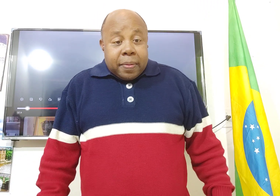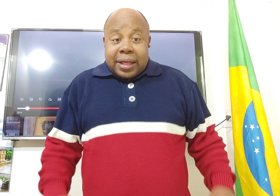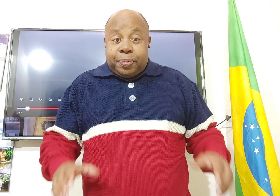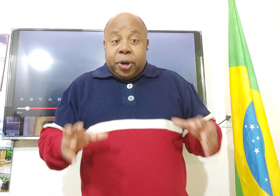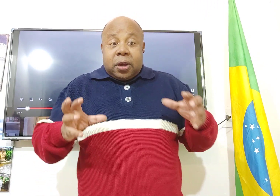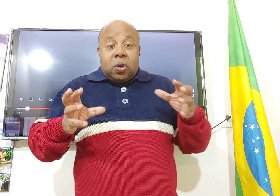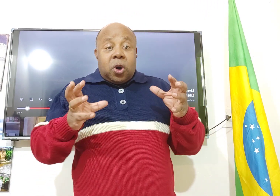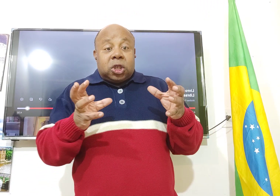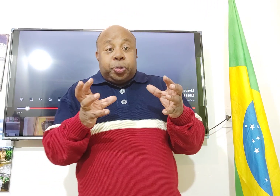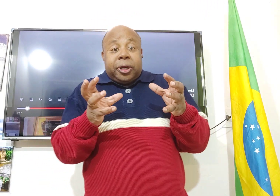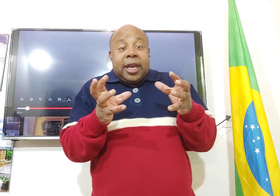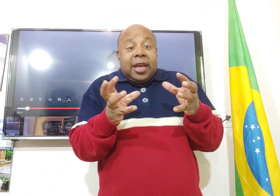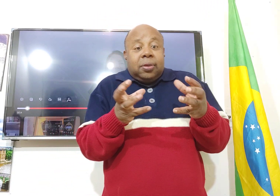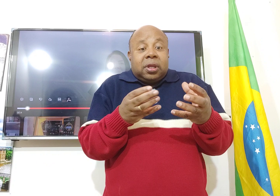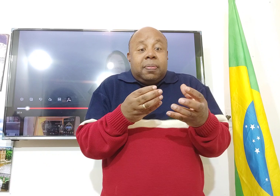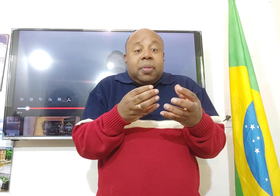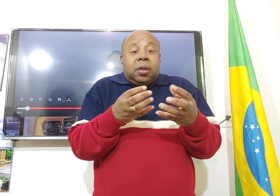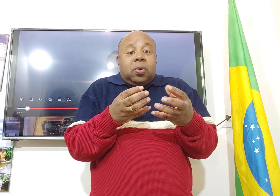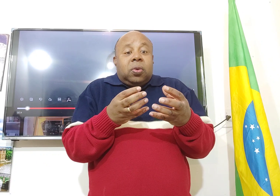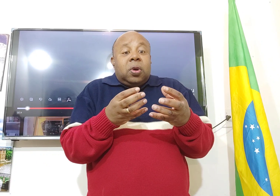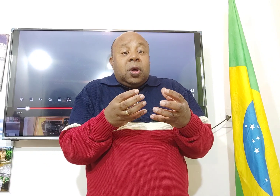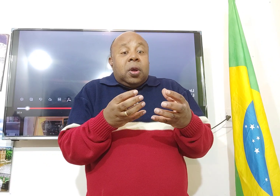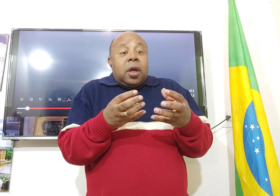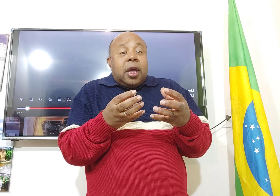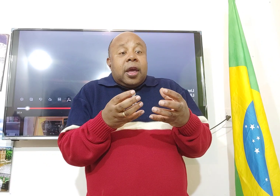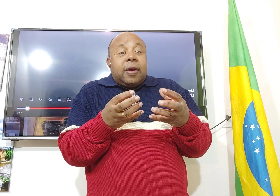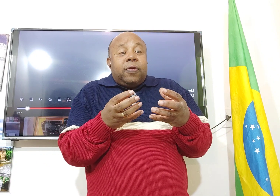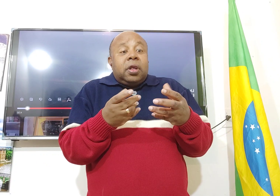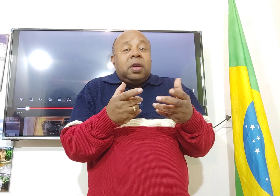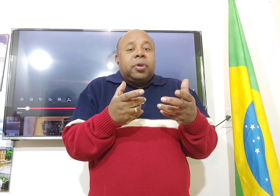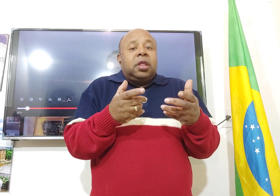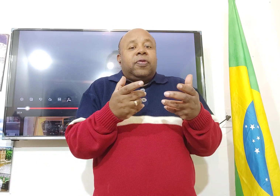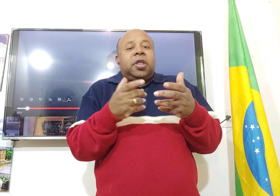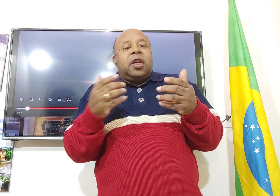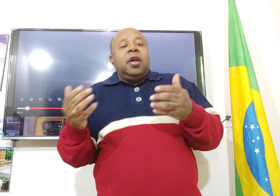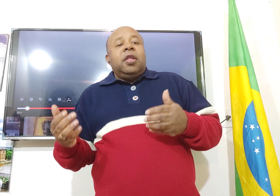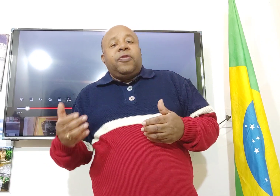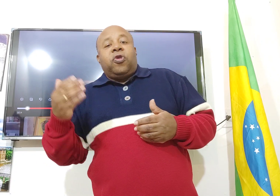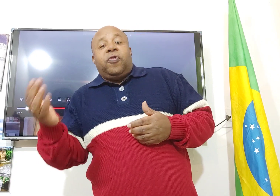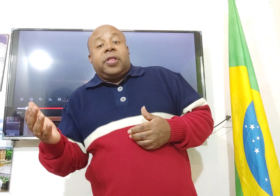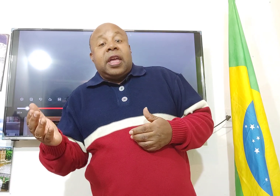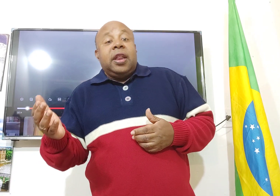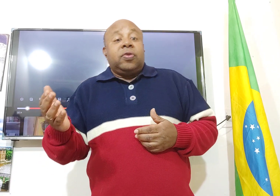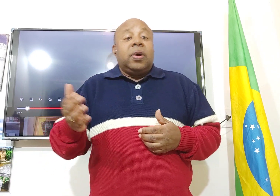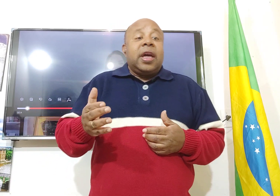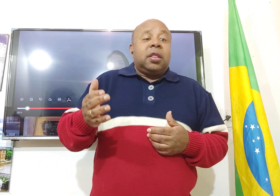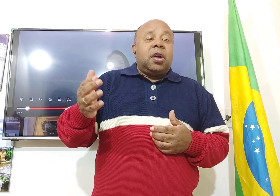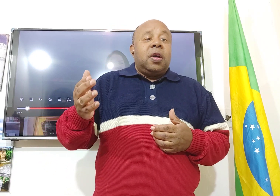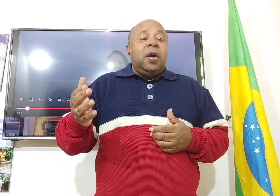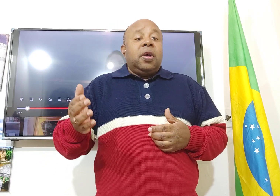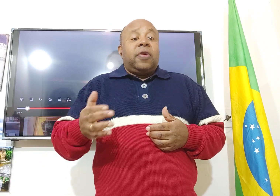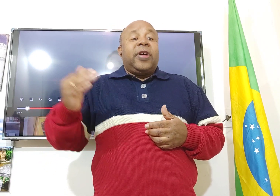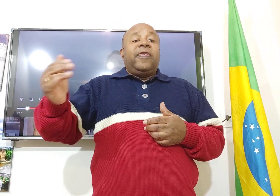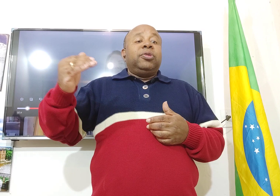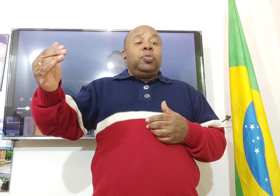Mas por que eu gosto? Porque isso por exemplo assim, se eu for conversar em inglês com um cara que só fala o verbo to